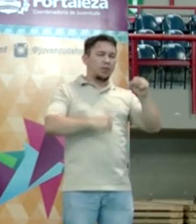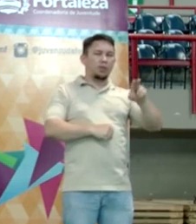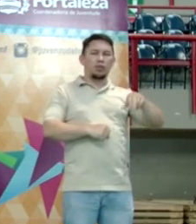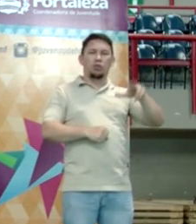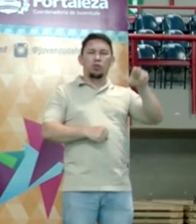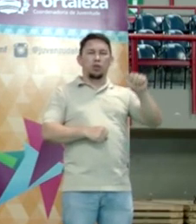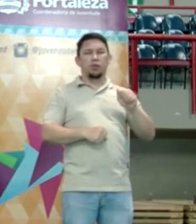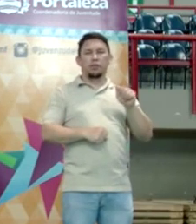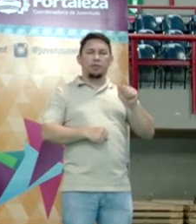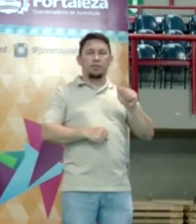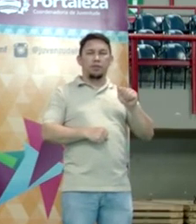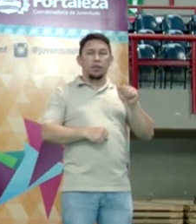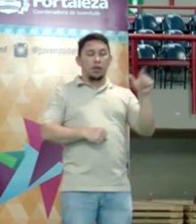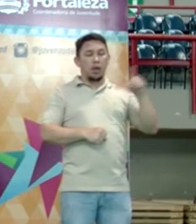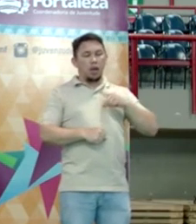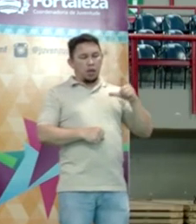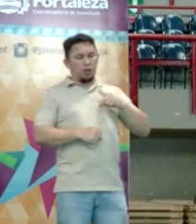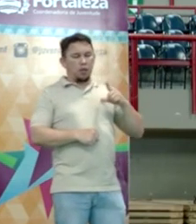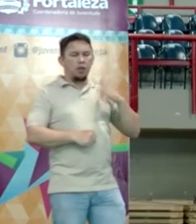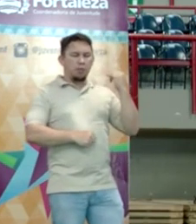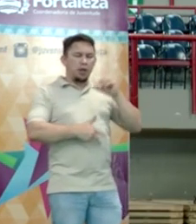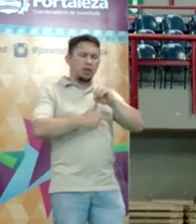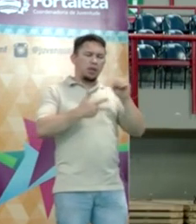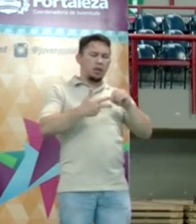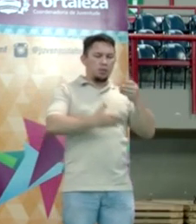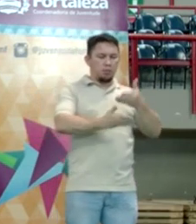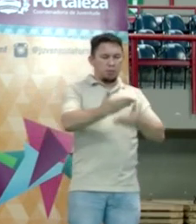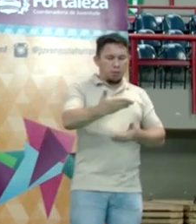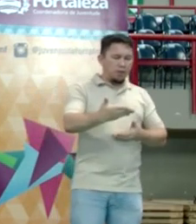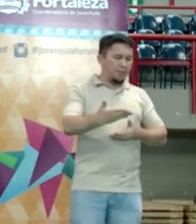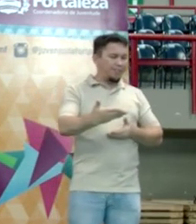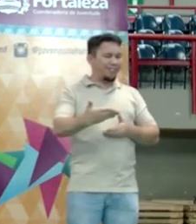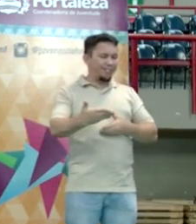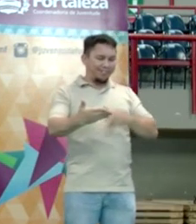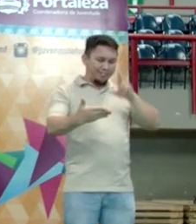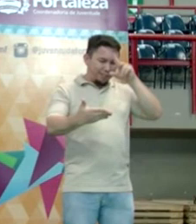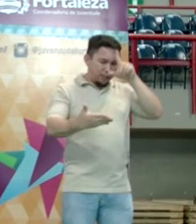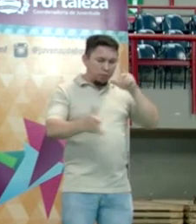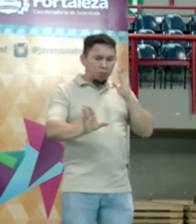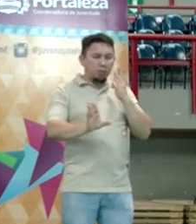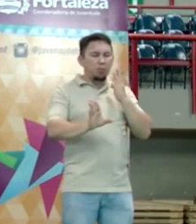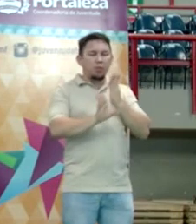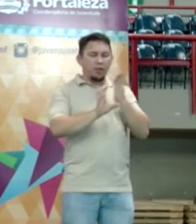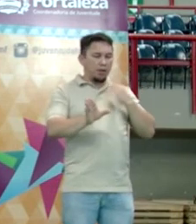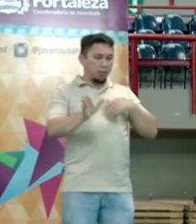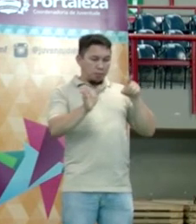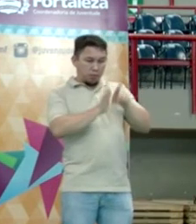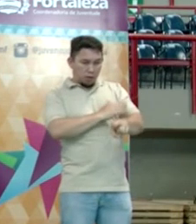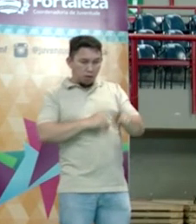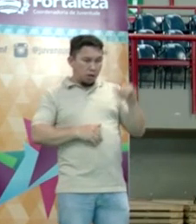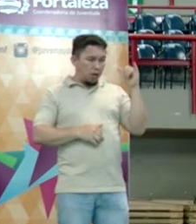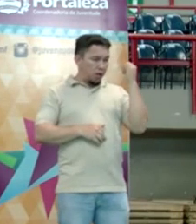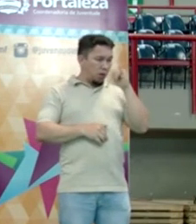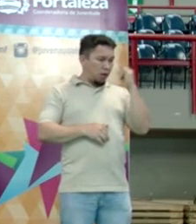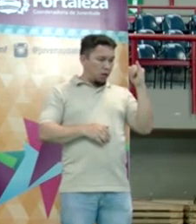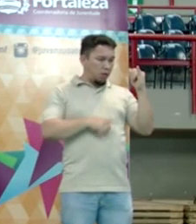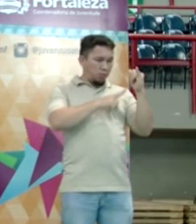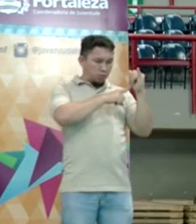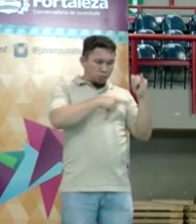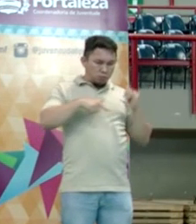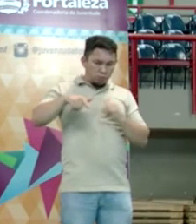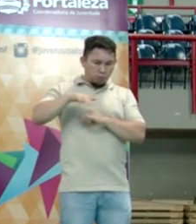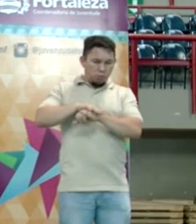destruída. Uma vez na prova do Enem, muita gente foi pego porque perguntava assim: a energia pode se